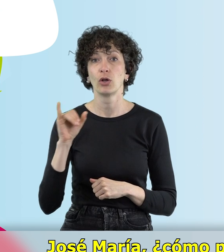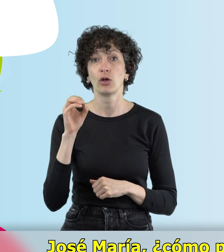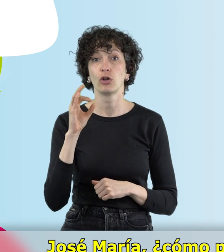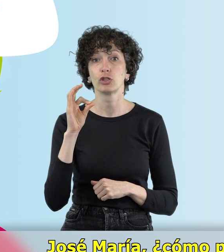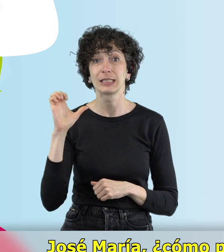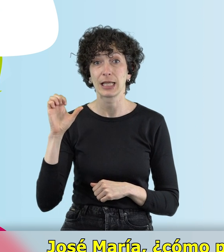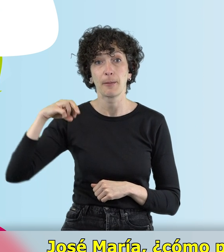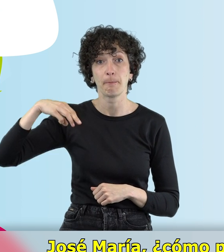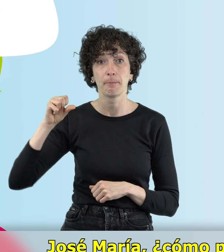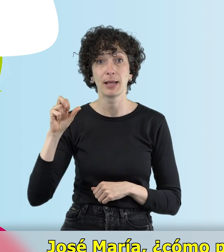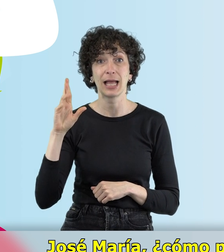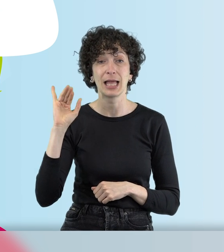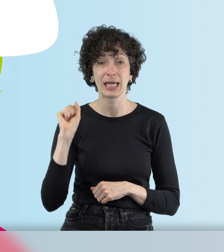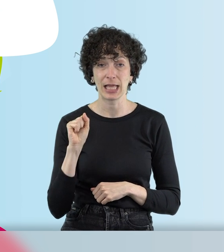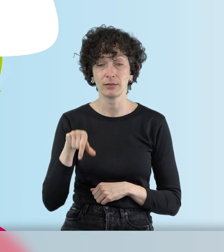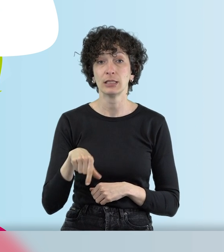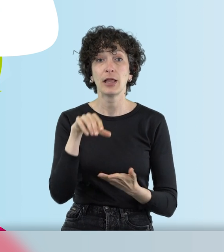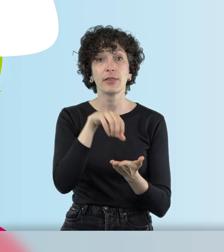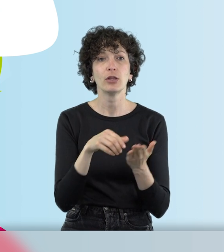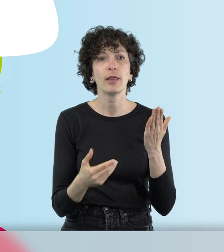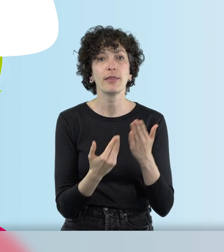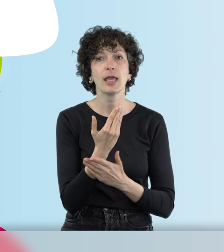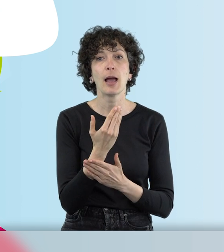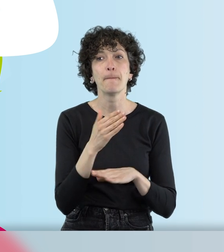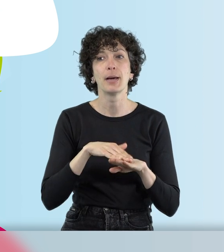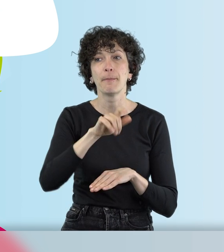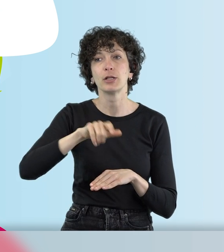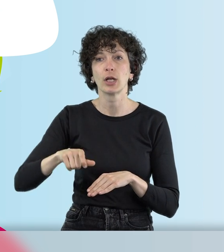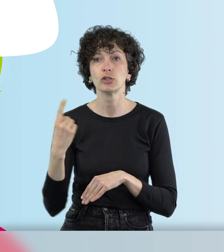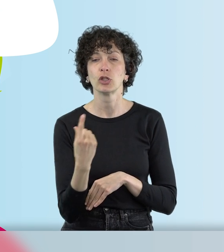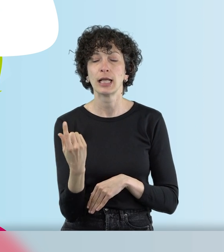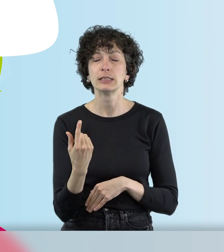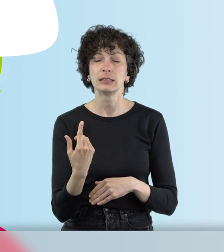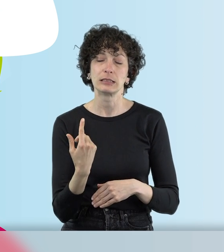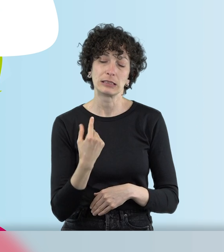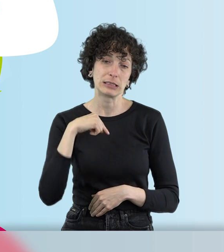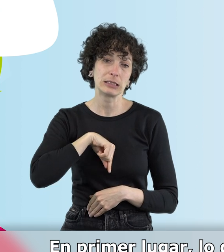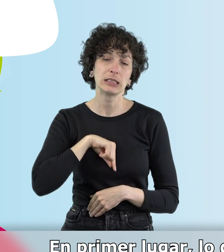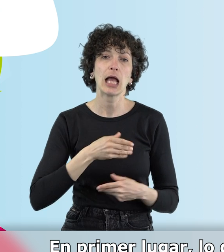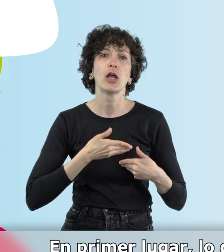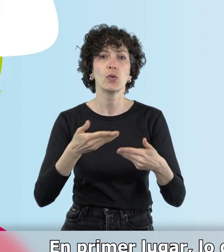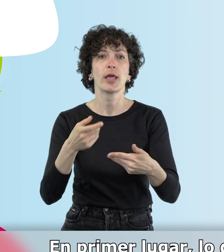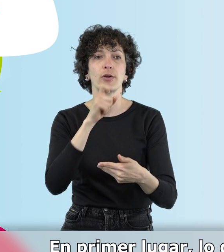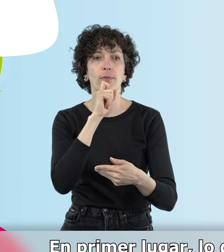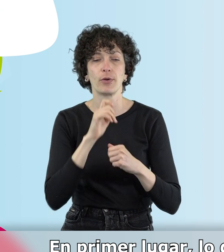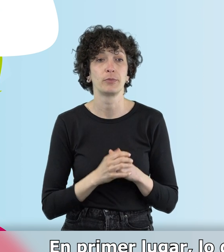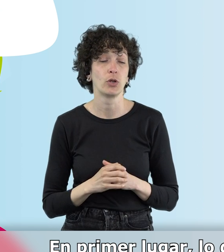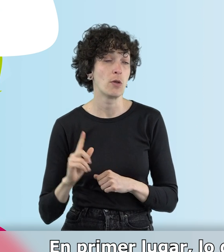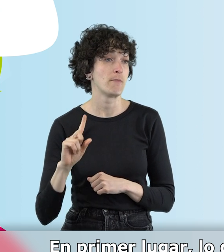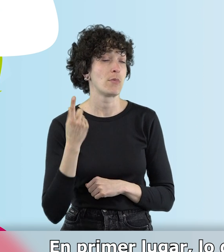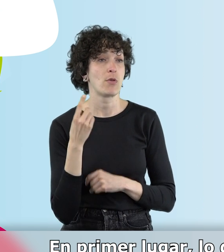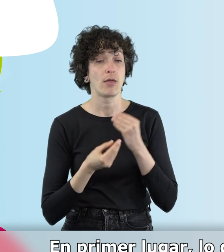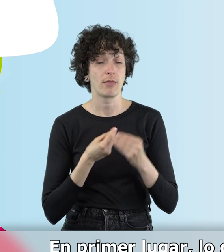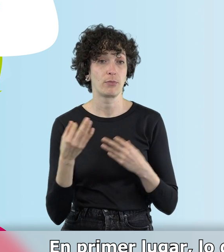José María, ¿cómo puede ayudar un centro de día a las personas que se sienten solas? Bueno, pues en primer lugar lo que tenemos que